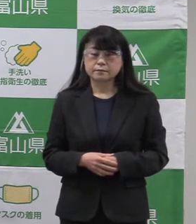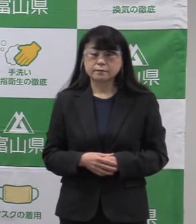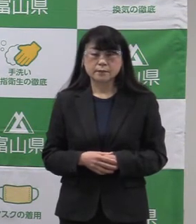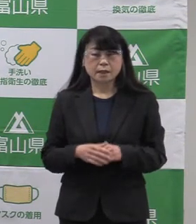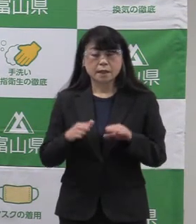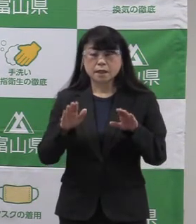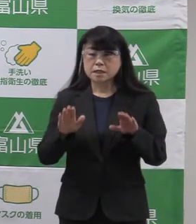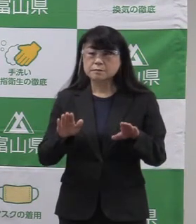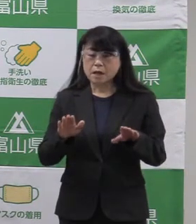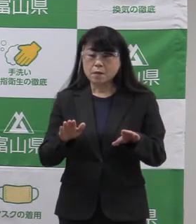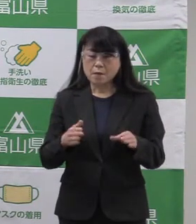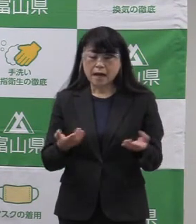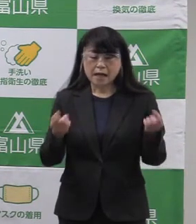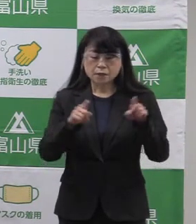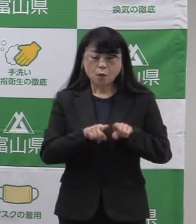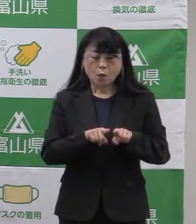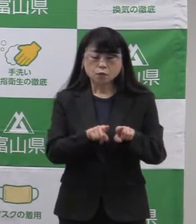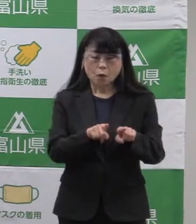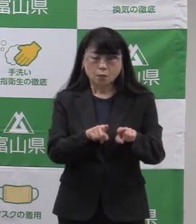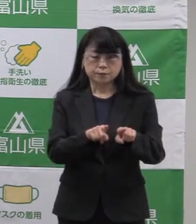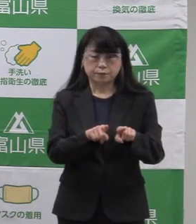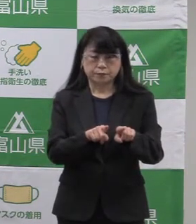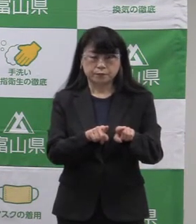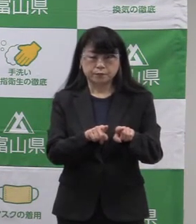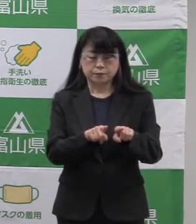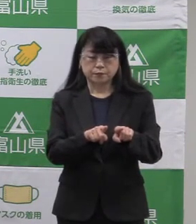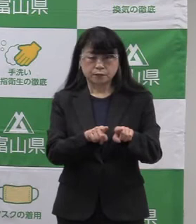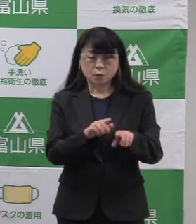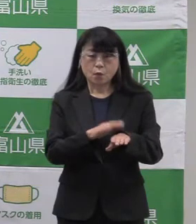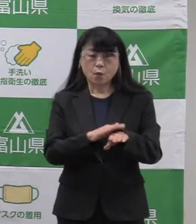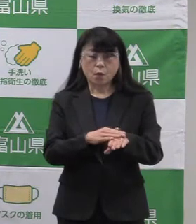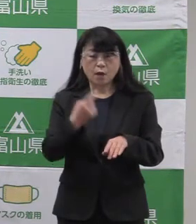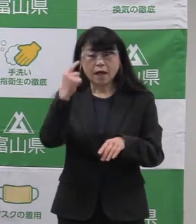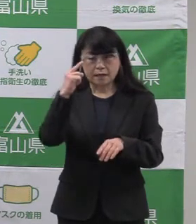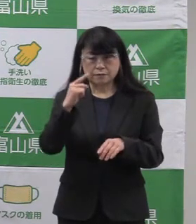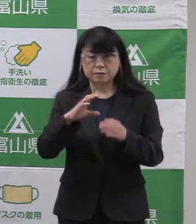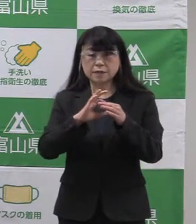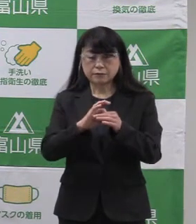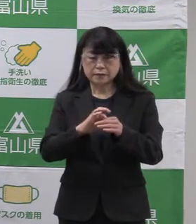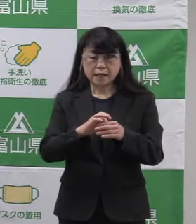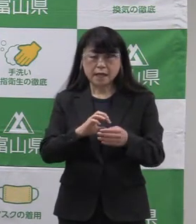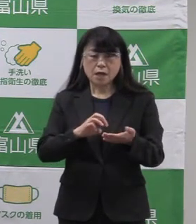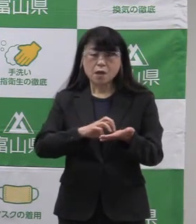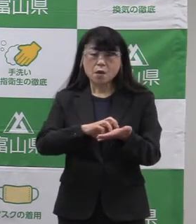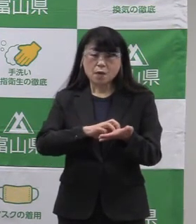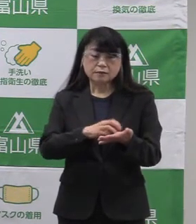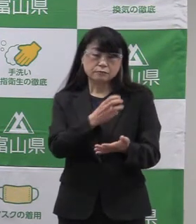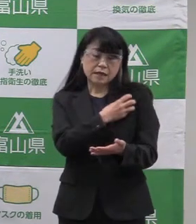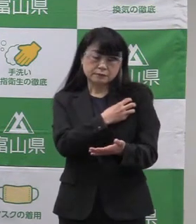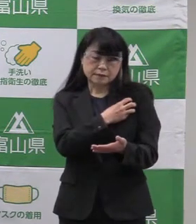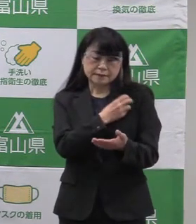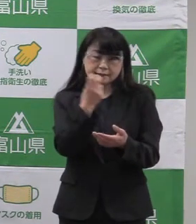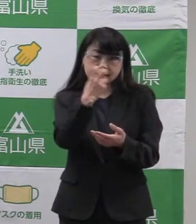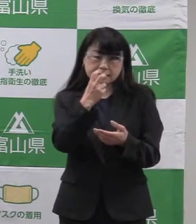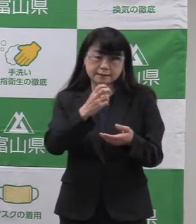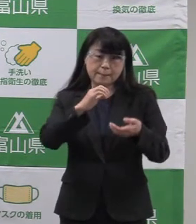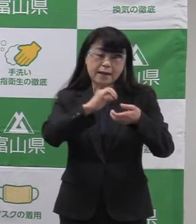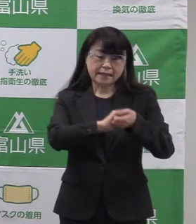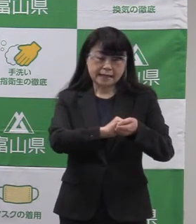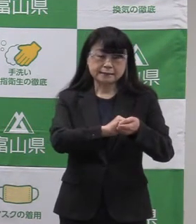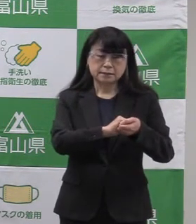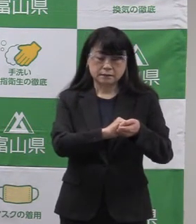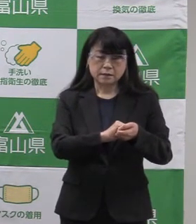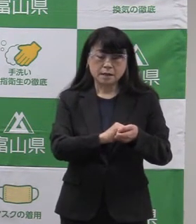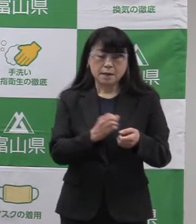現在はその共存の道を選びつつあるんですから、ワクチン検査パッケージあるいはそれに伴う